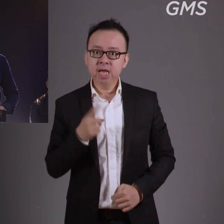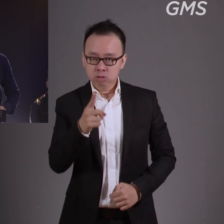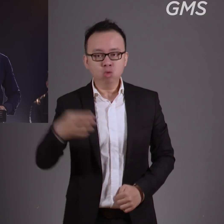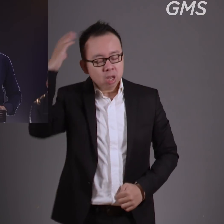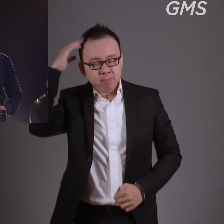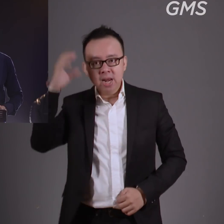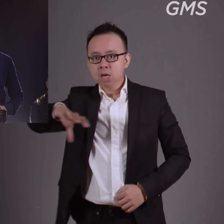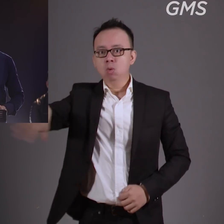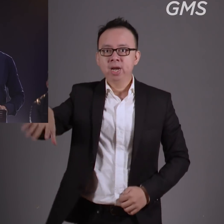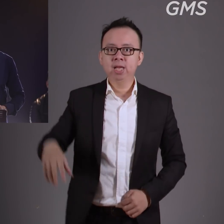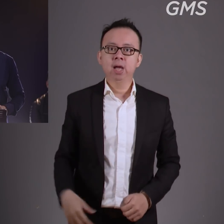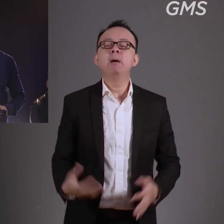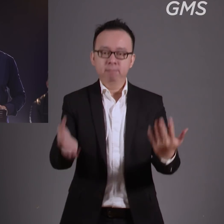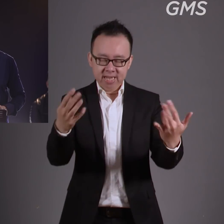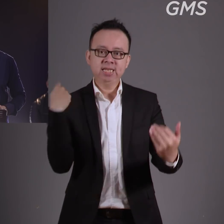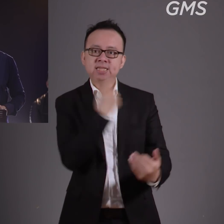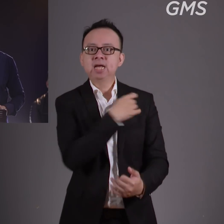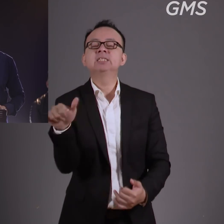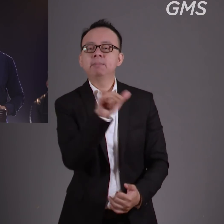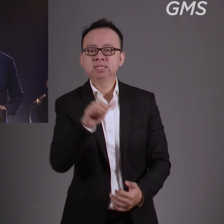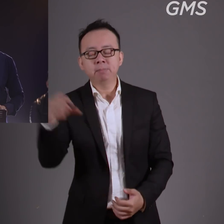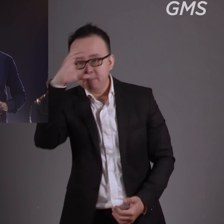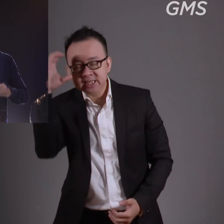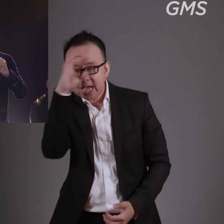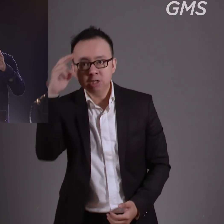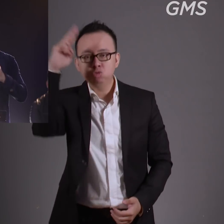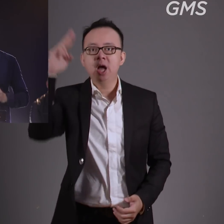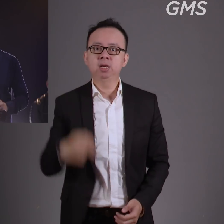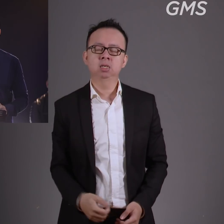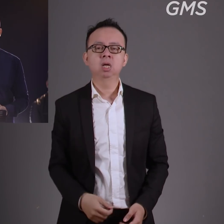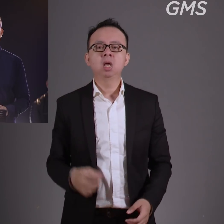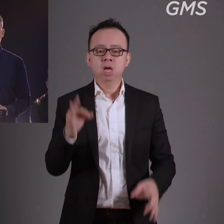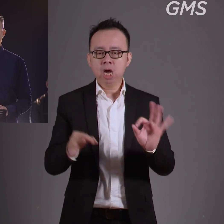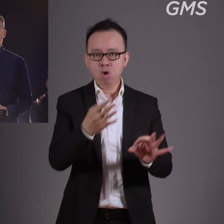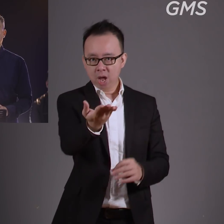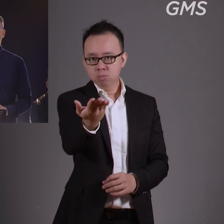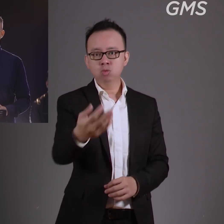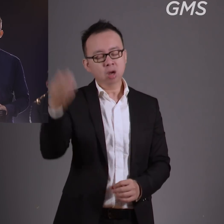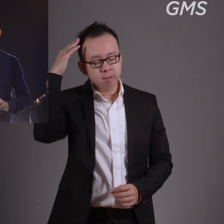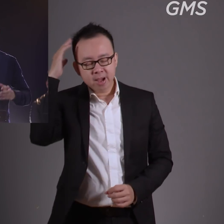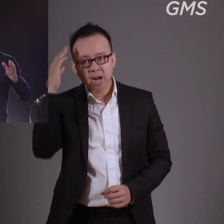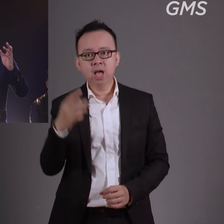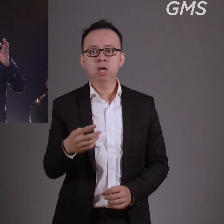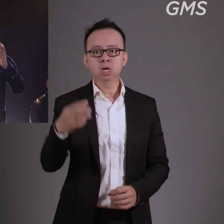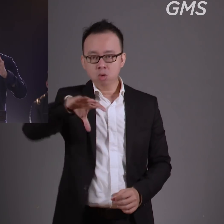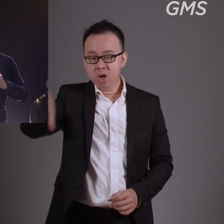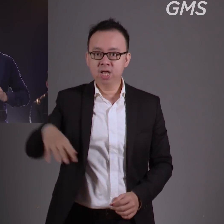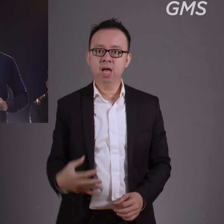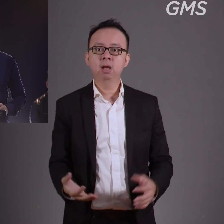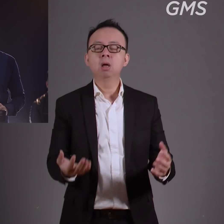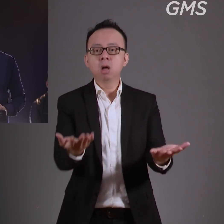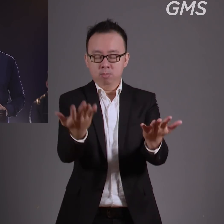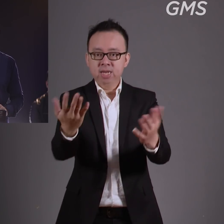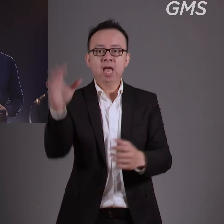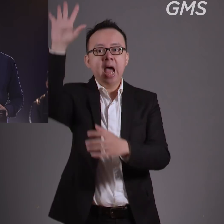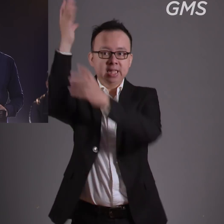family. Mari kita sama-sama mencari Tuhan. Kalau Anda adalah kepala keluarga, saya minta Anda angkat tangan.